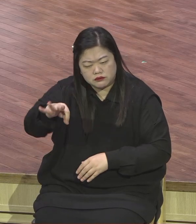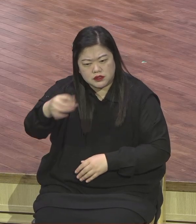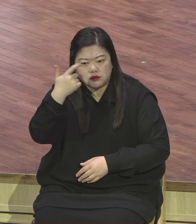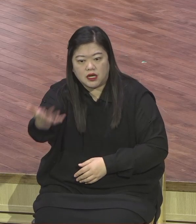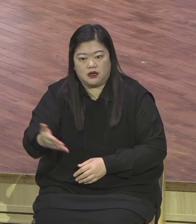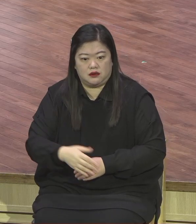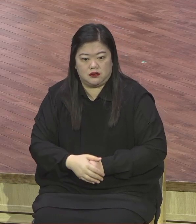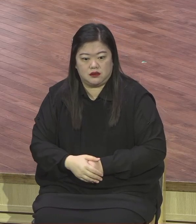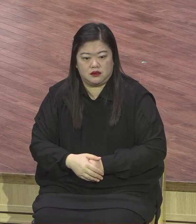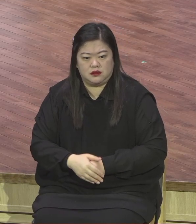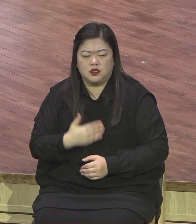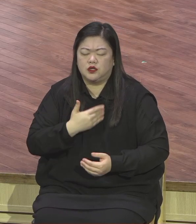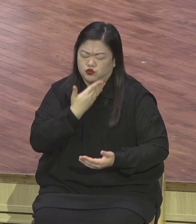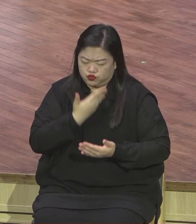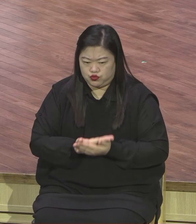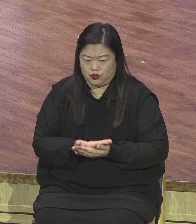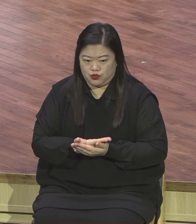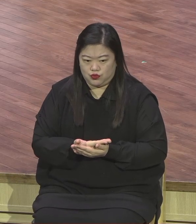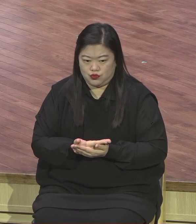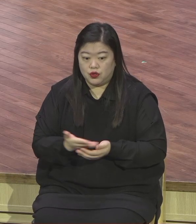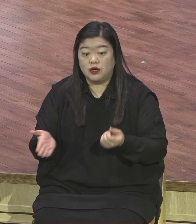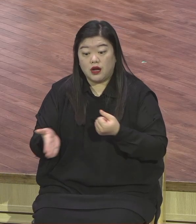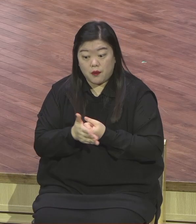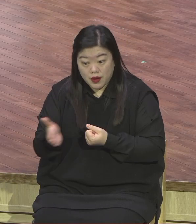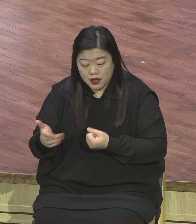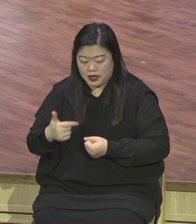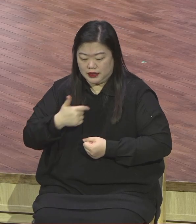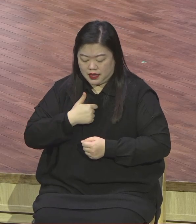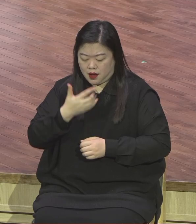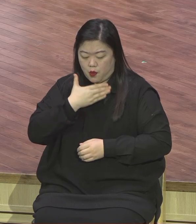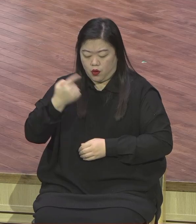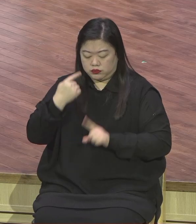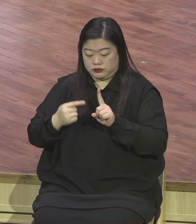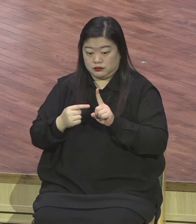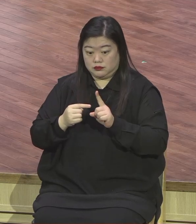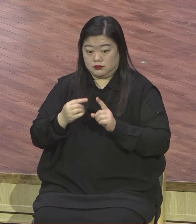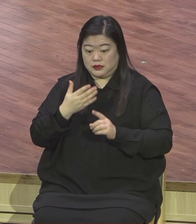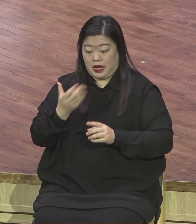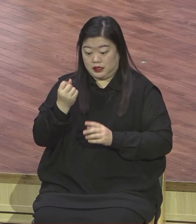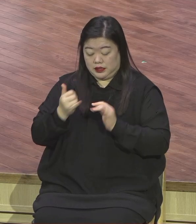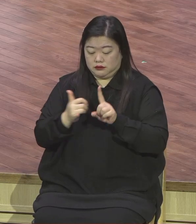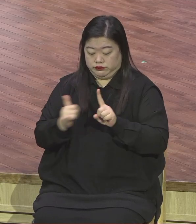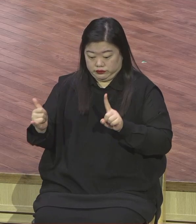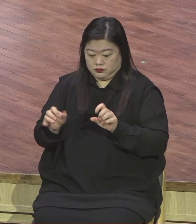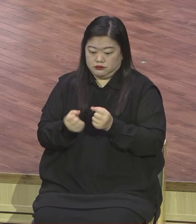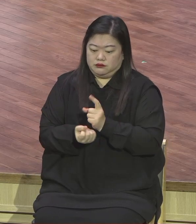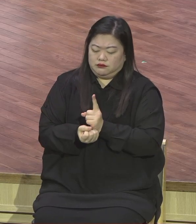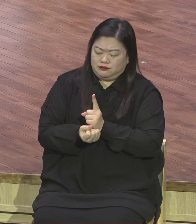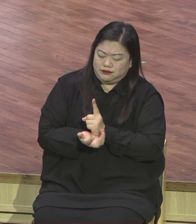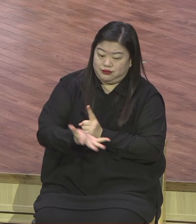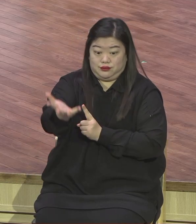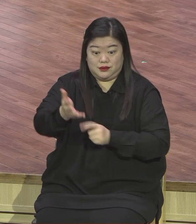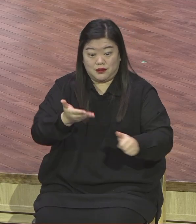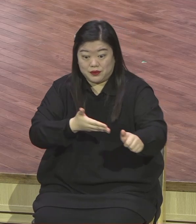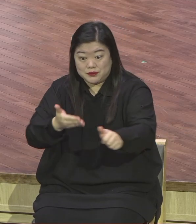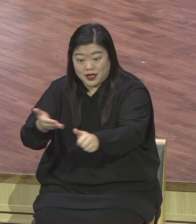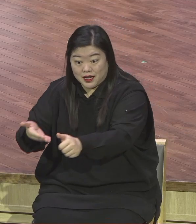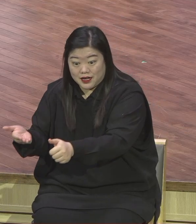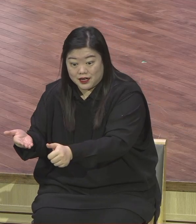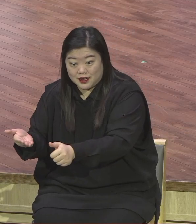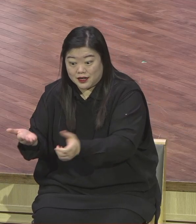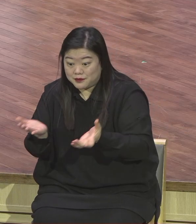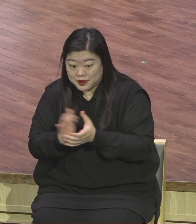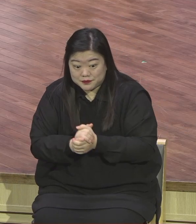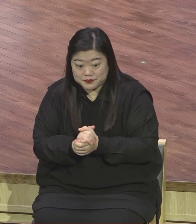결탕고상을 잃지 않는 언약적 축복의 삶 속으로 들어가시기를 제목으로 축복합니다. 오늘